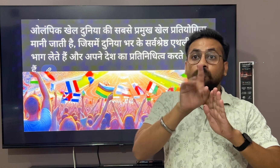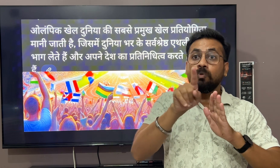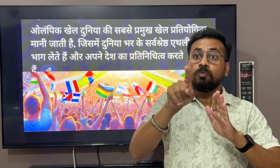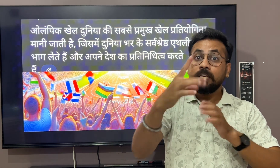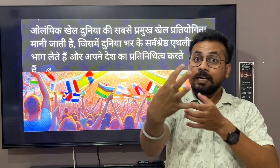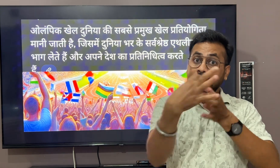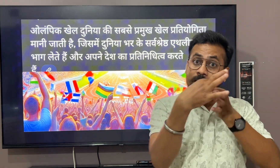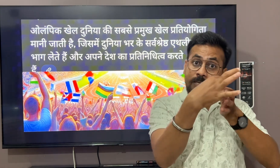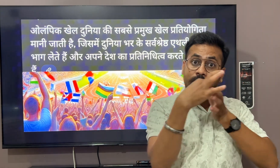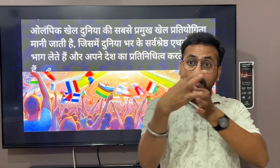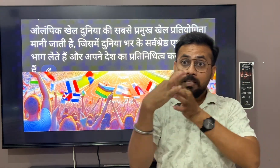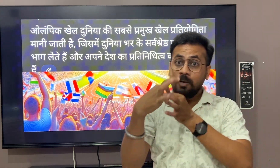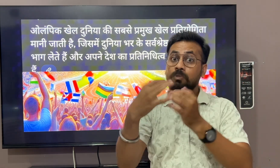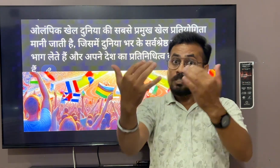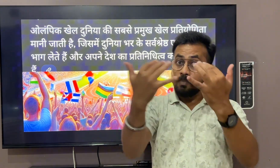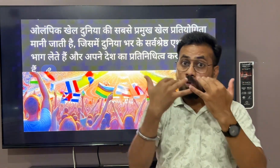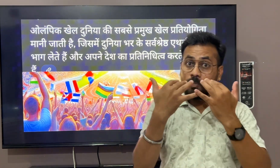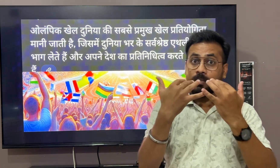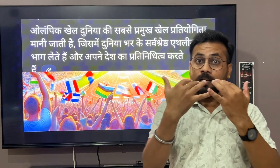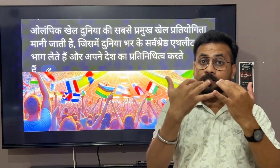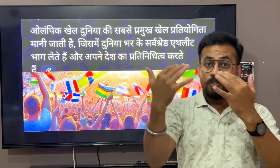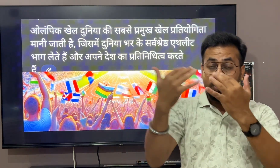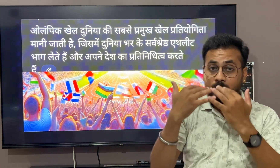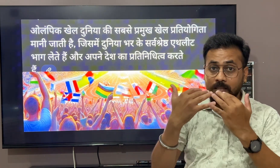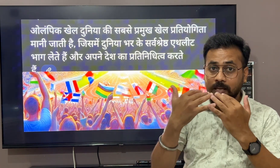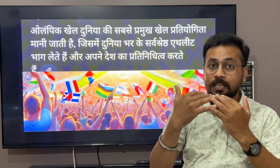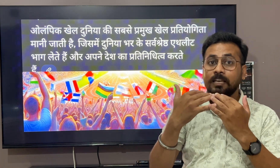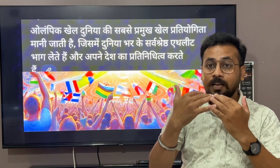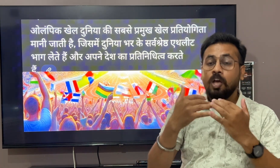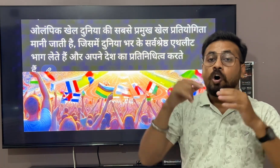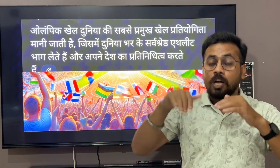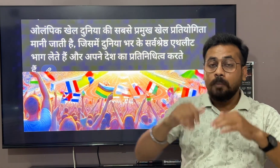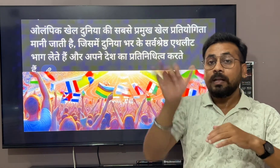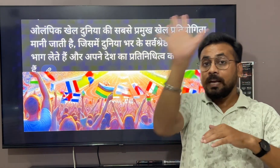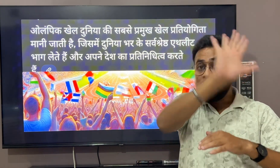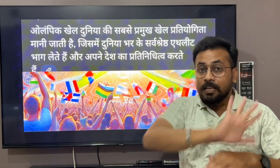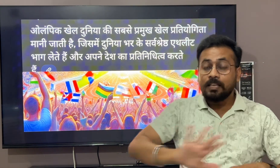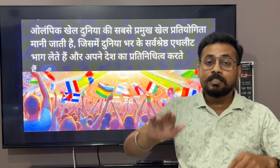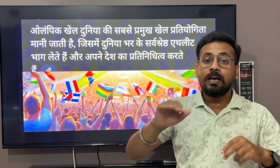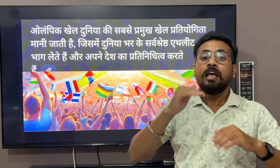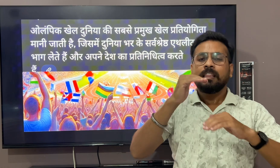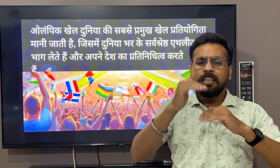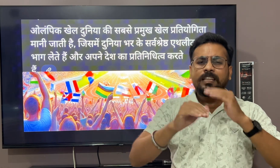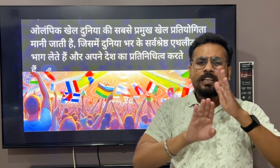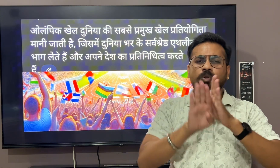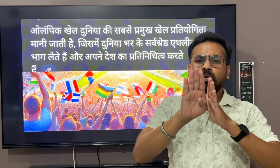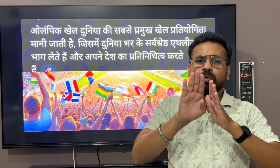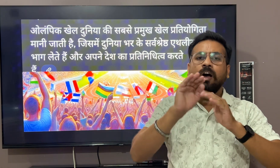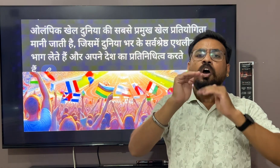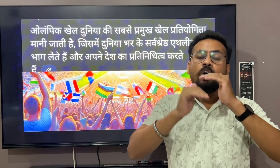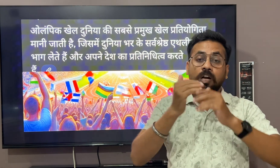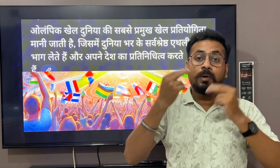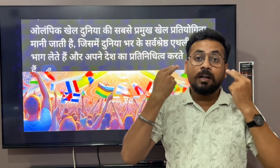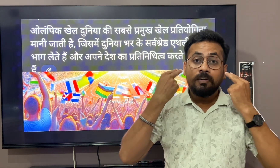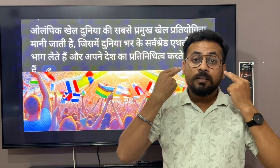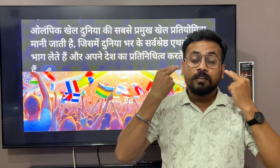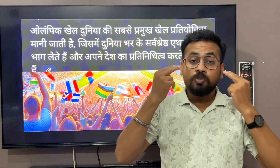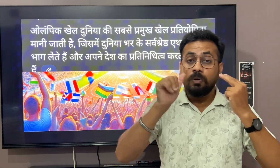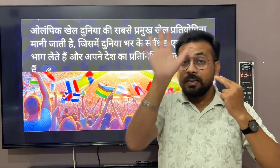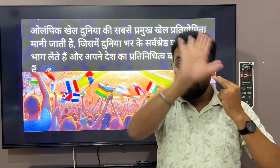उनकी कनेक्टिविटी बनती है, उनका सपोर्ट बनता है, सहयोग बनता है, ठीक है ना, और हमारे इंडिया देश का धीरे धीरे ग्रो होगा, और हमारा जो इंडिया है वो